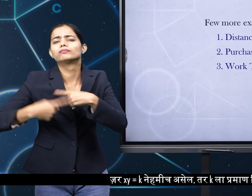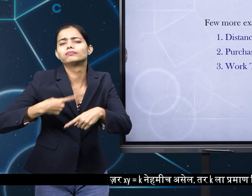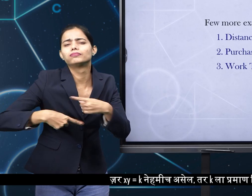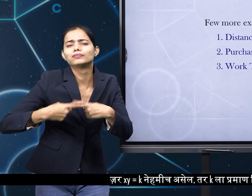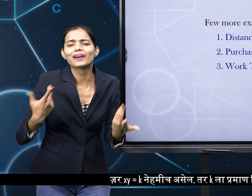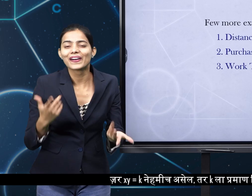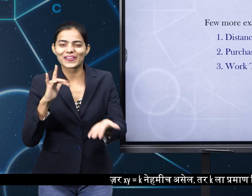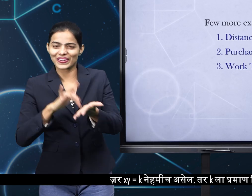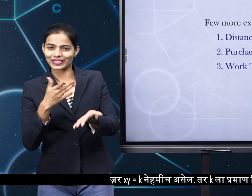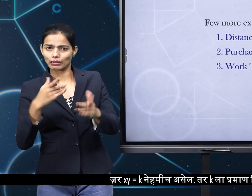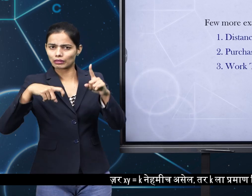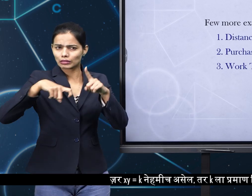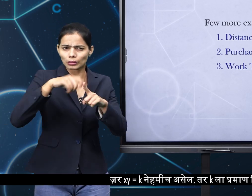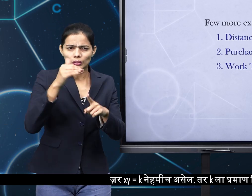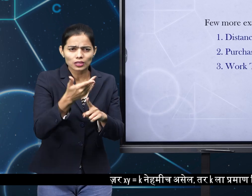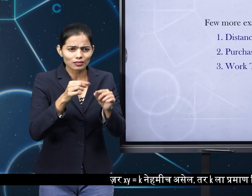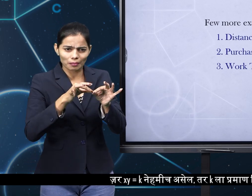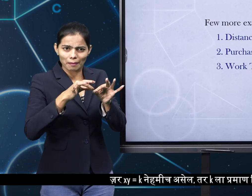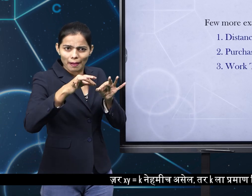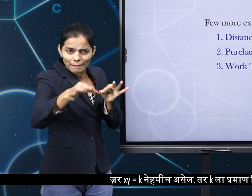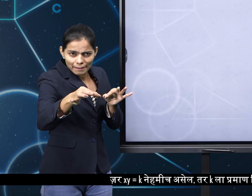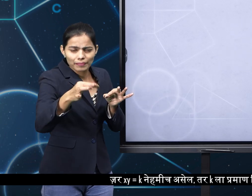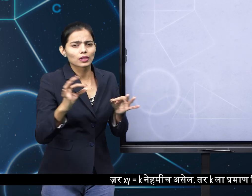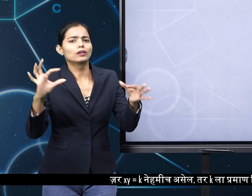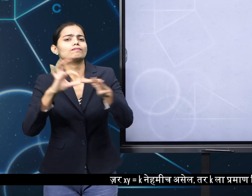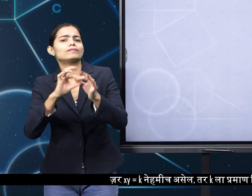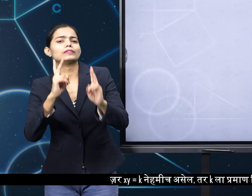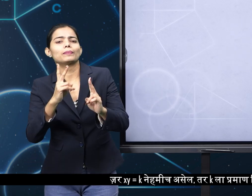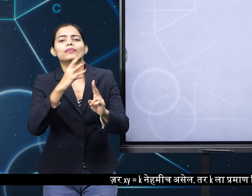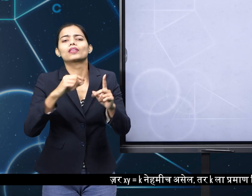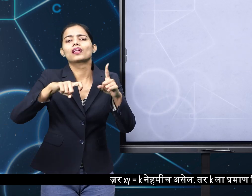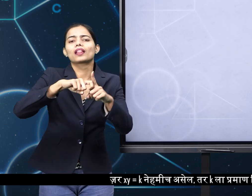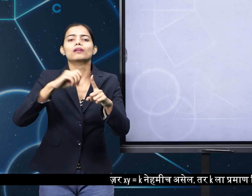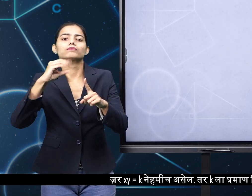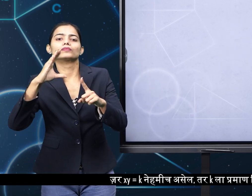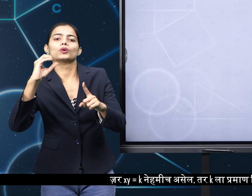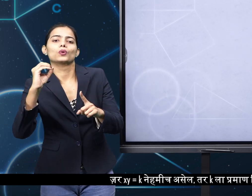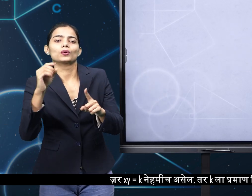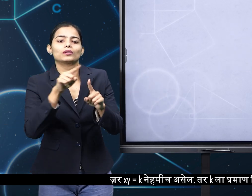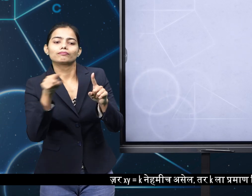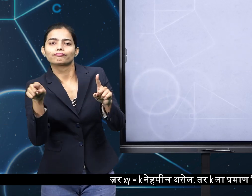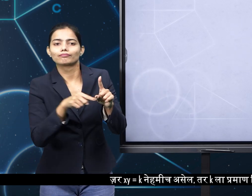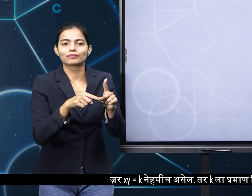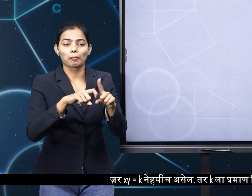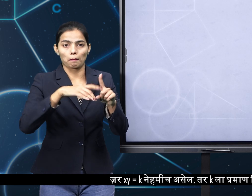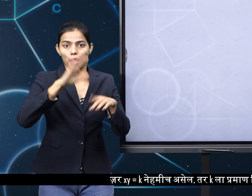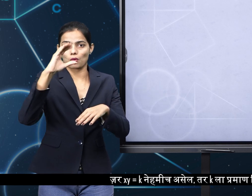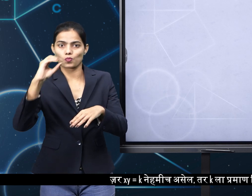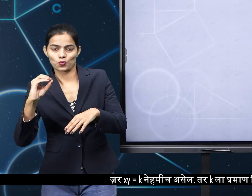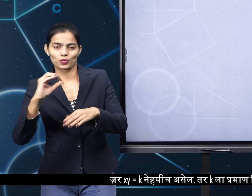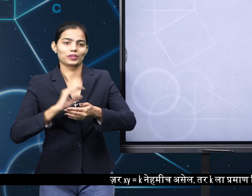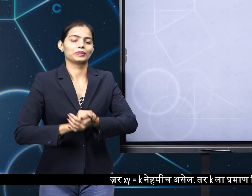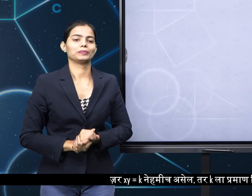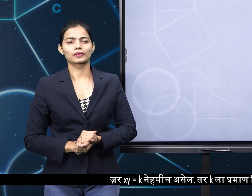असेल तर k ला प्रमाण स्थिरांक आणि k मोठा असतो 0 पेक्षा असे म्हणतात.